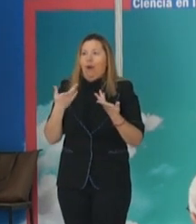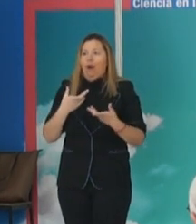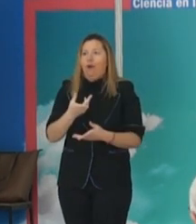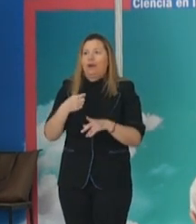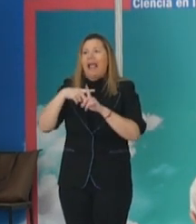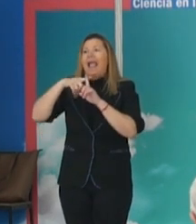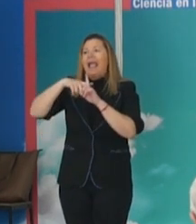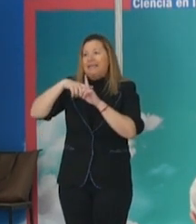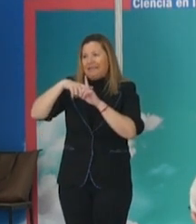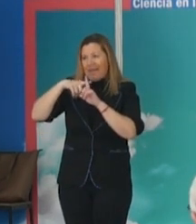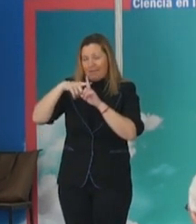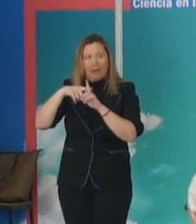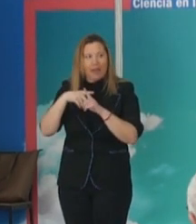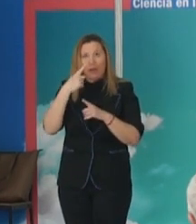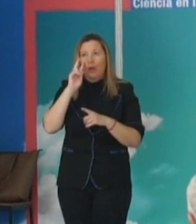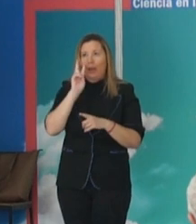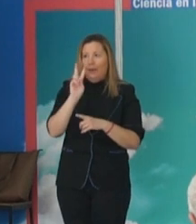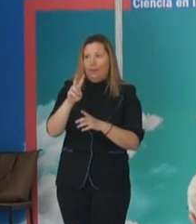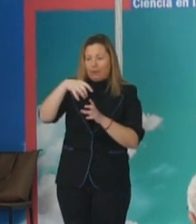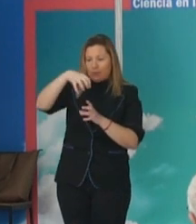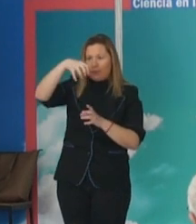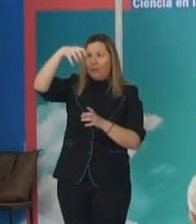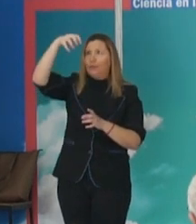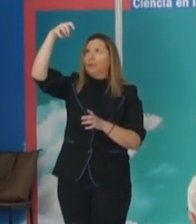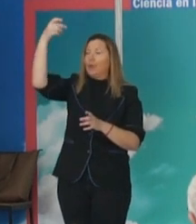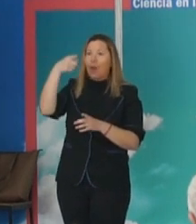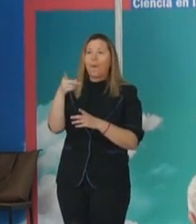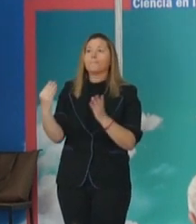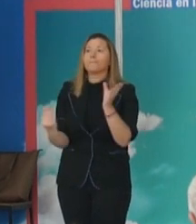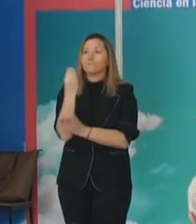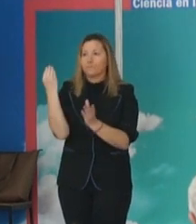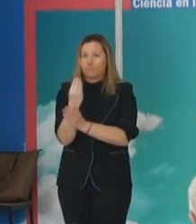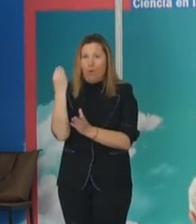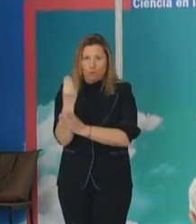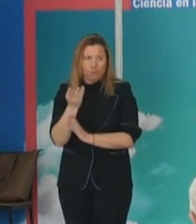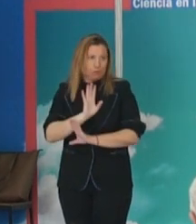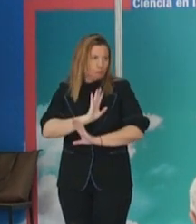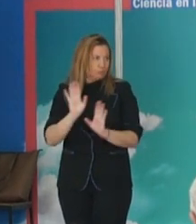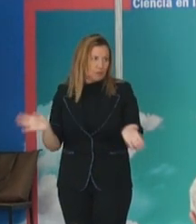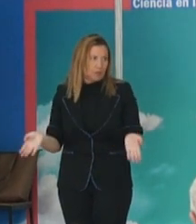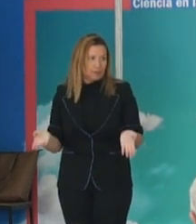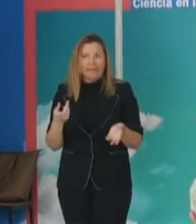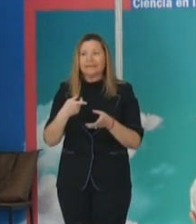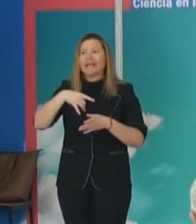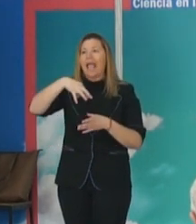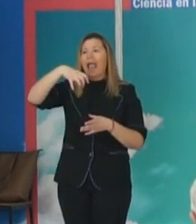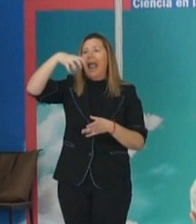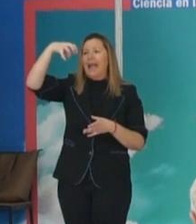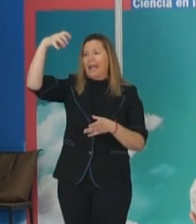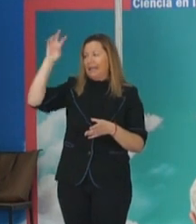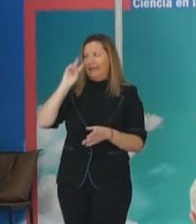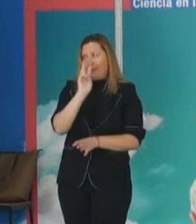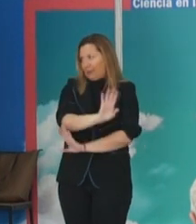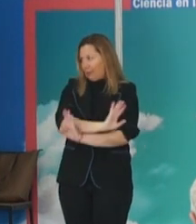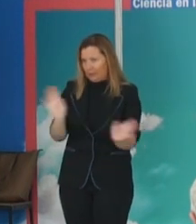energía, y lo que habéis visto pues es uno de los productos, que en este caso ha sido el gas que habéis estado